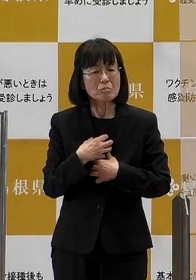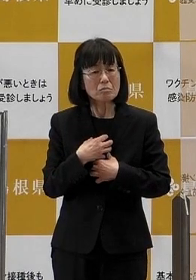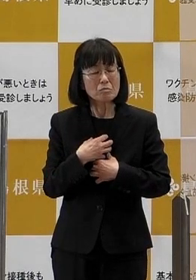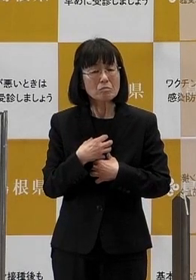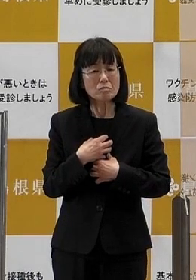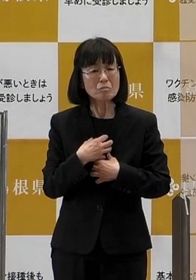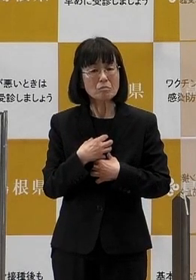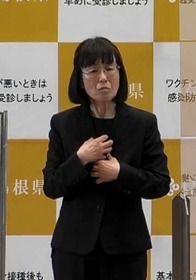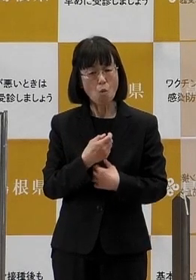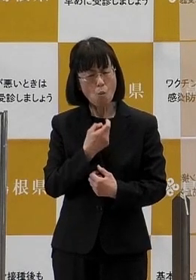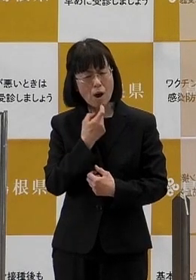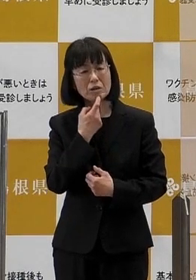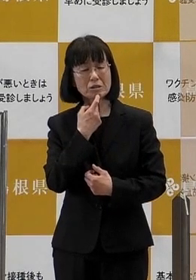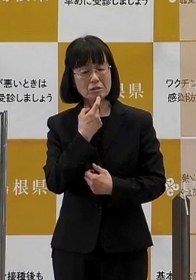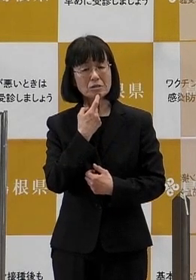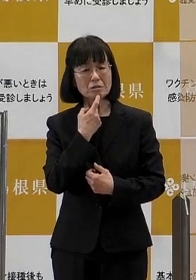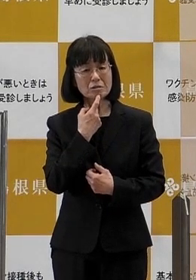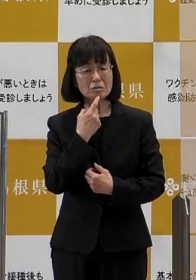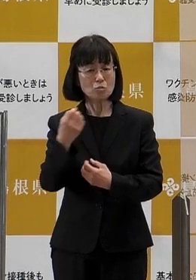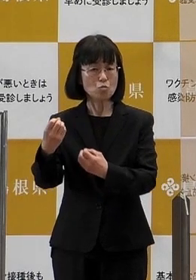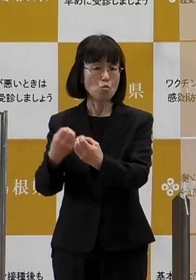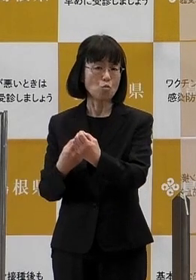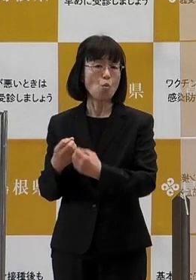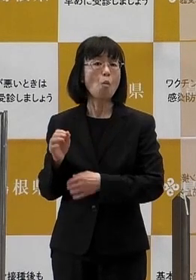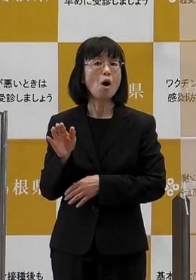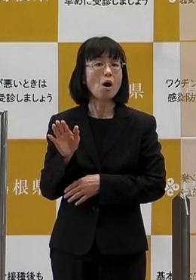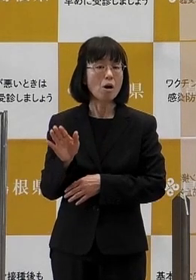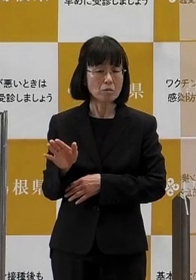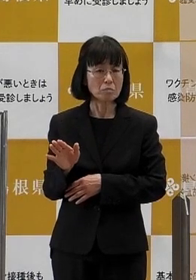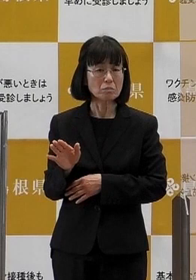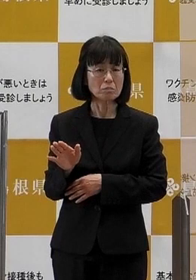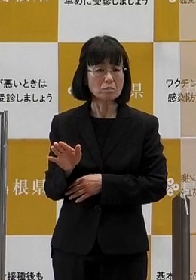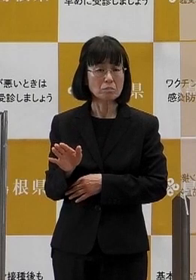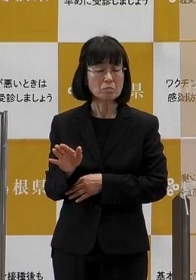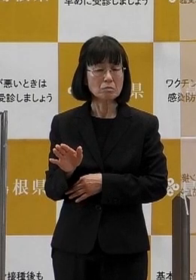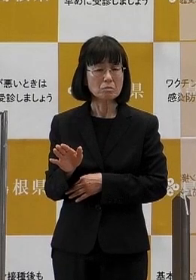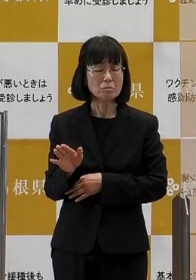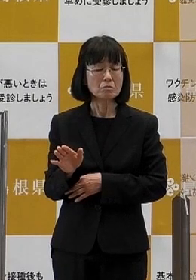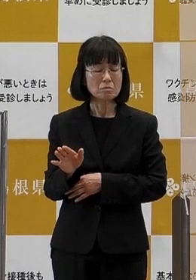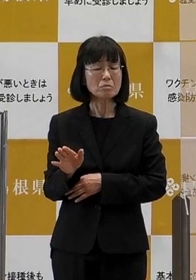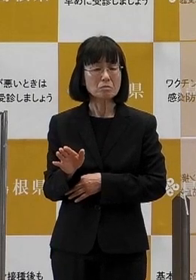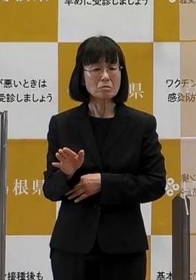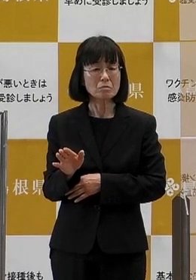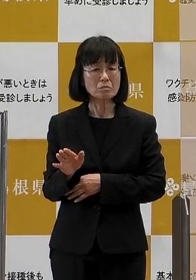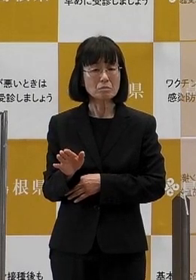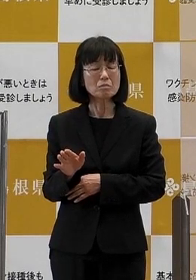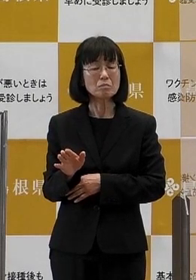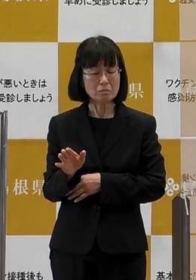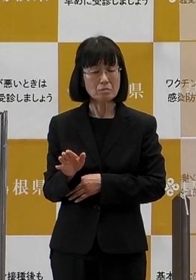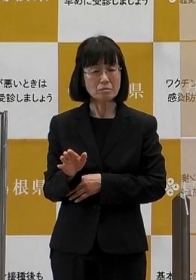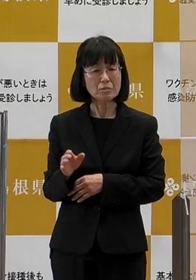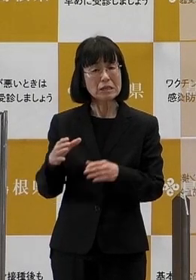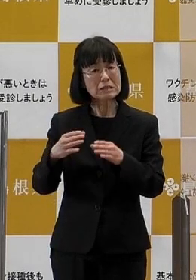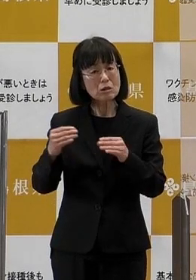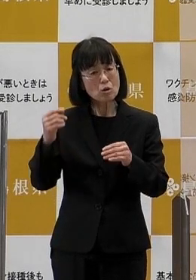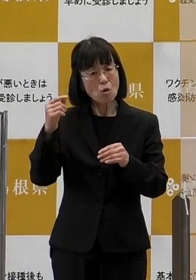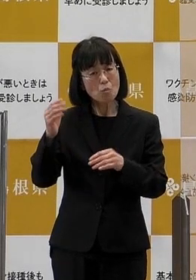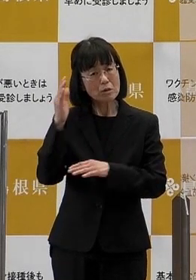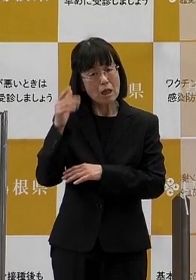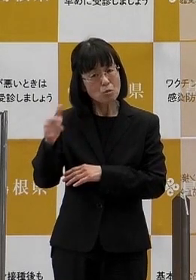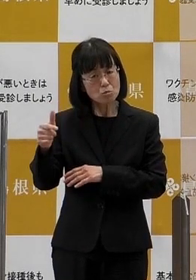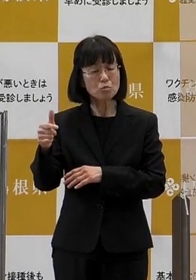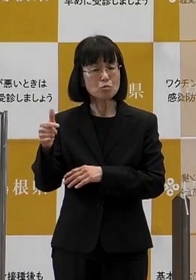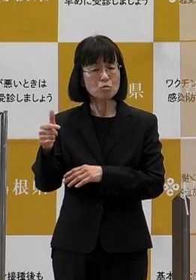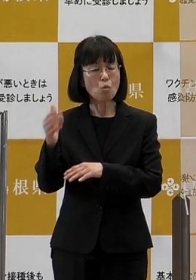あ、おかしいというのが、あのジャパンの、あのナショナルスタンダードだと思